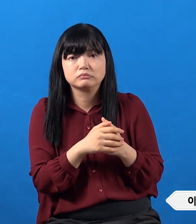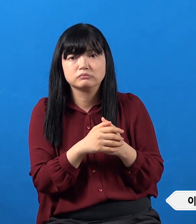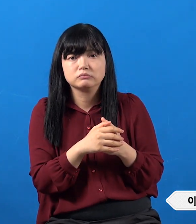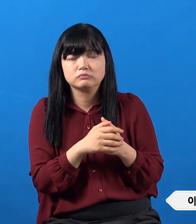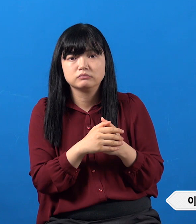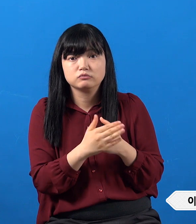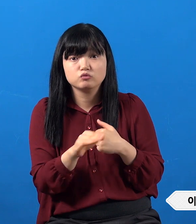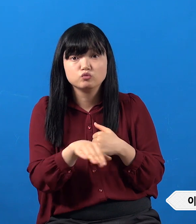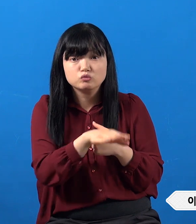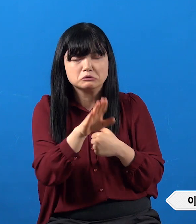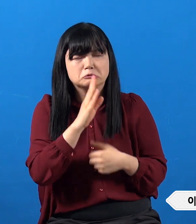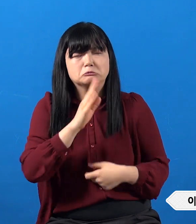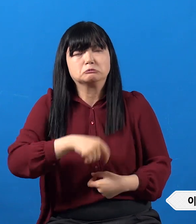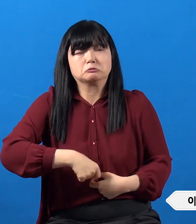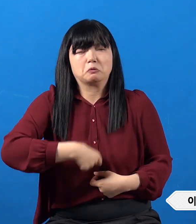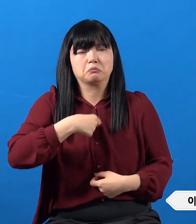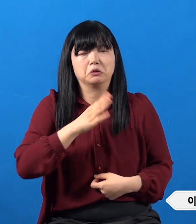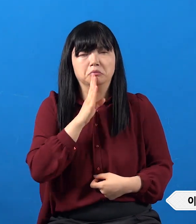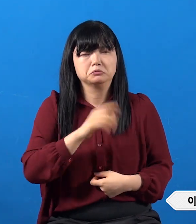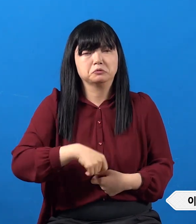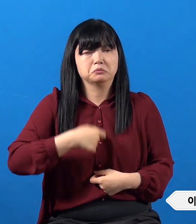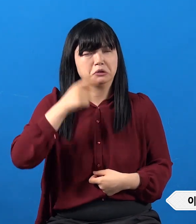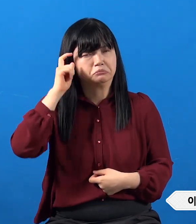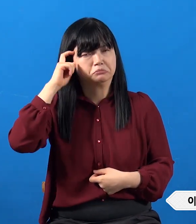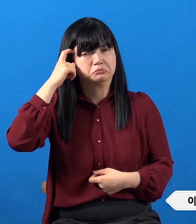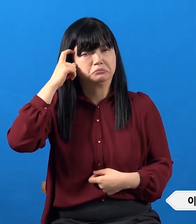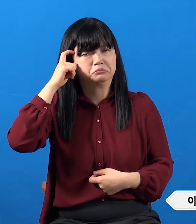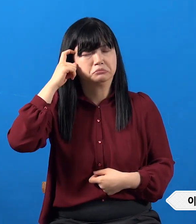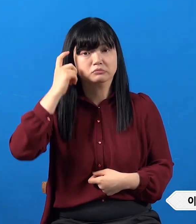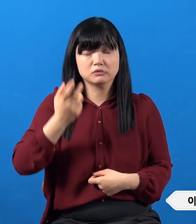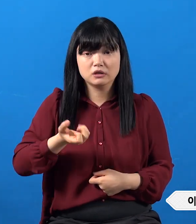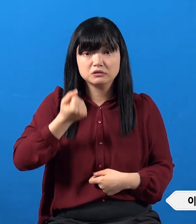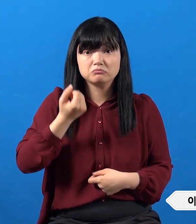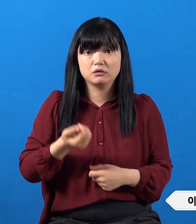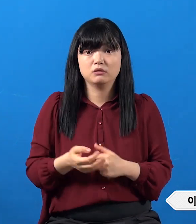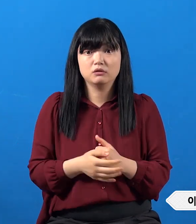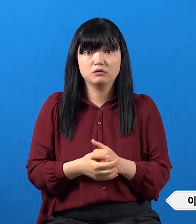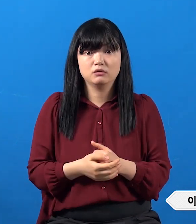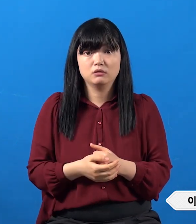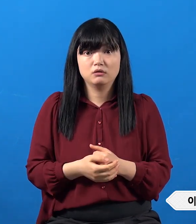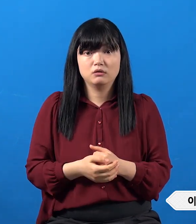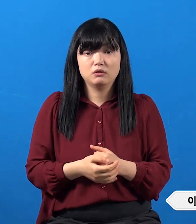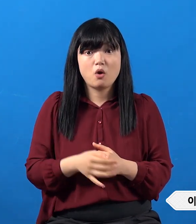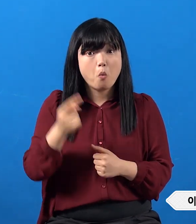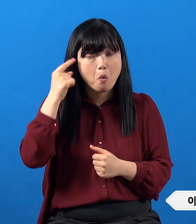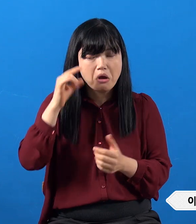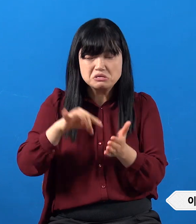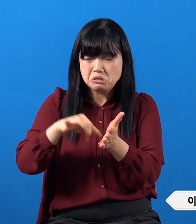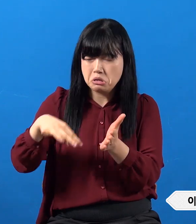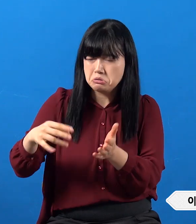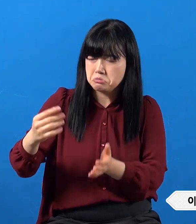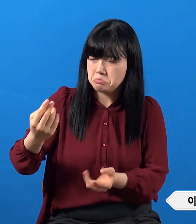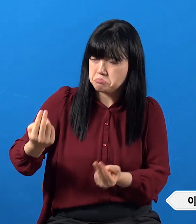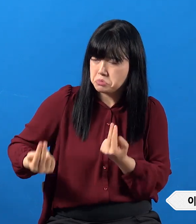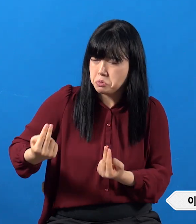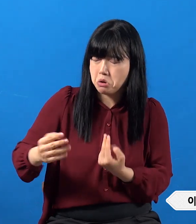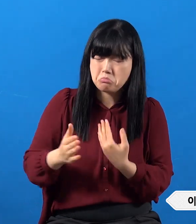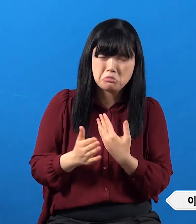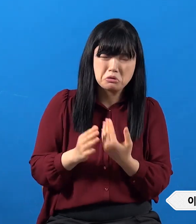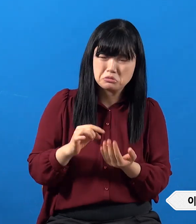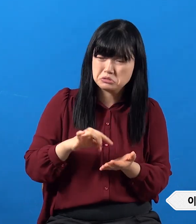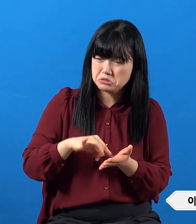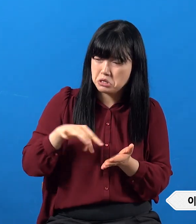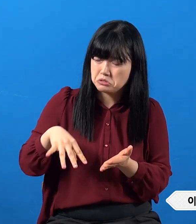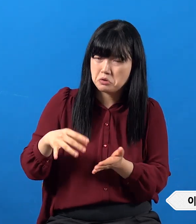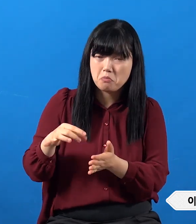그러니까 우리들은 의롭다, 나는 의롭다 이런 생각을 한 거예요. 하지만 왜냐하면 세리들하고 비교하면 세리처럼